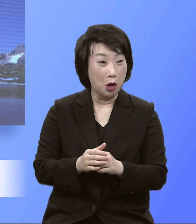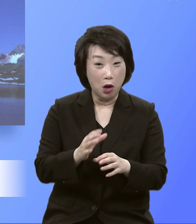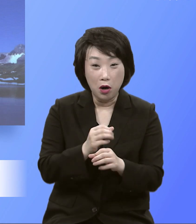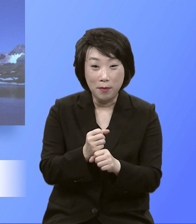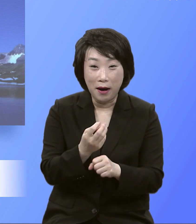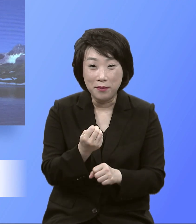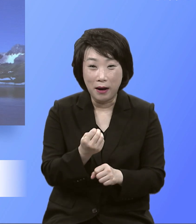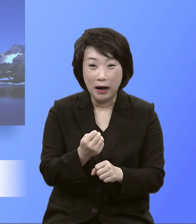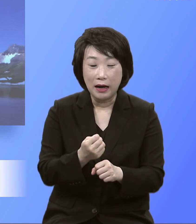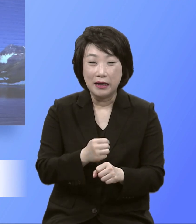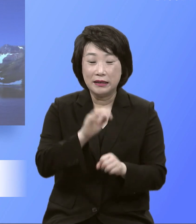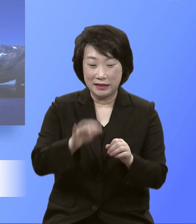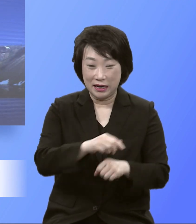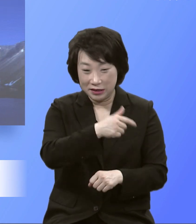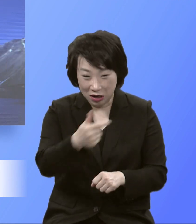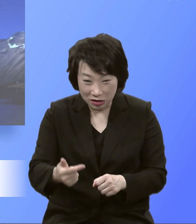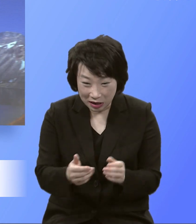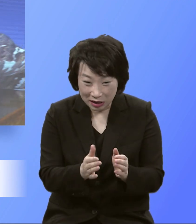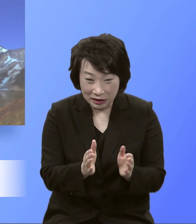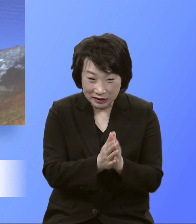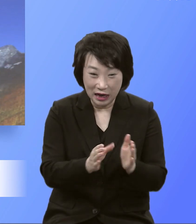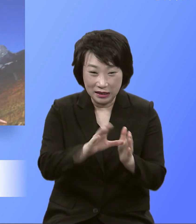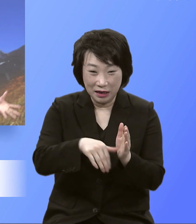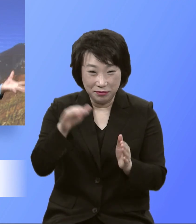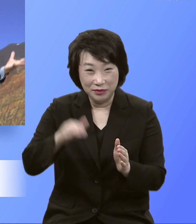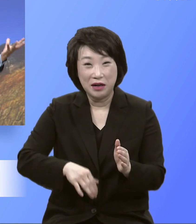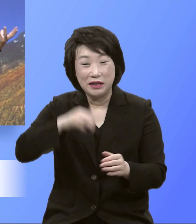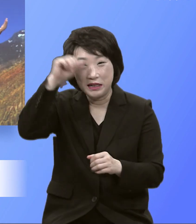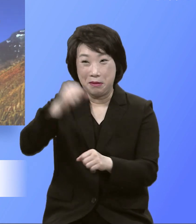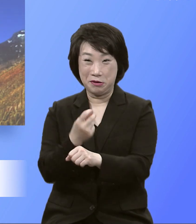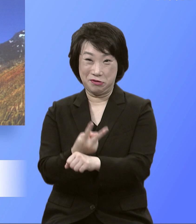초저녁부터 2시까지 해버렸어요.